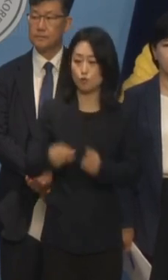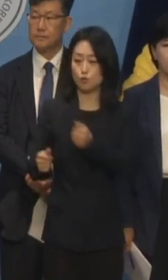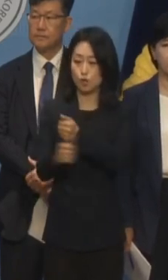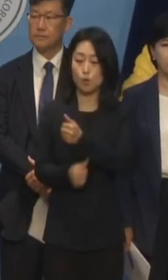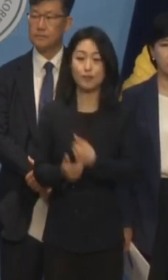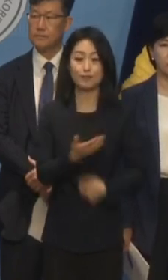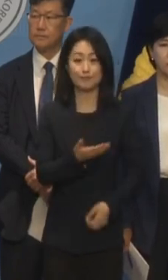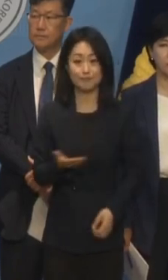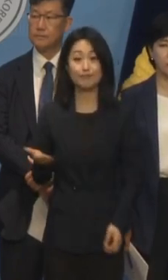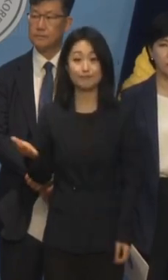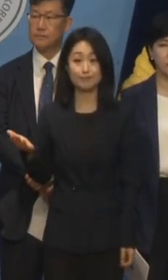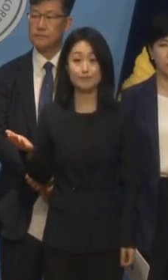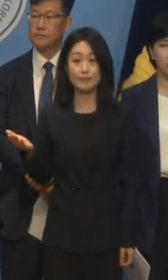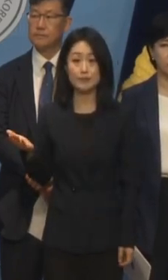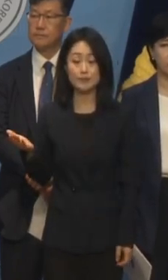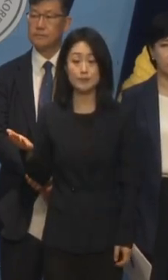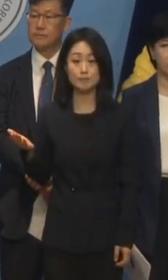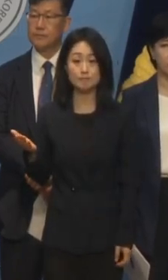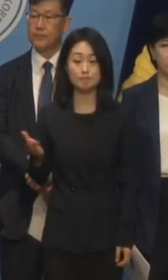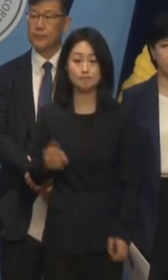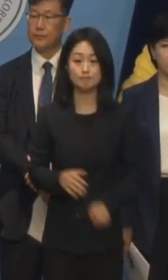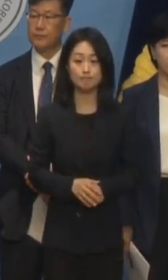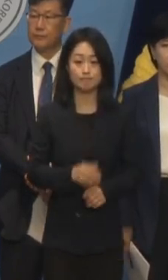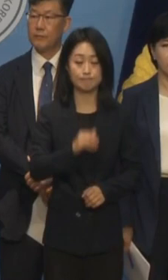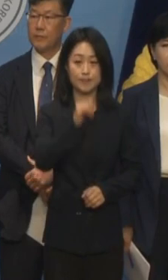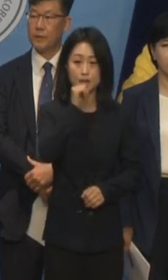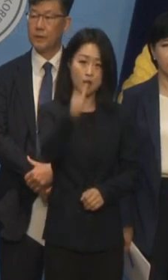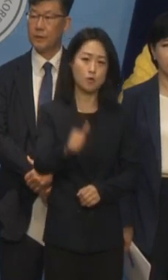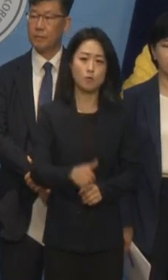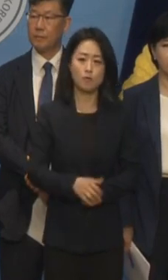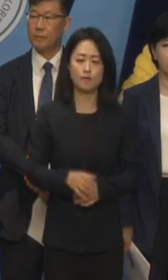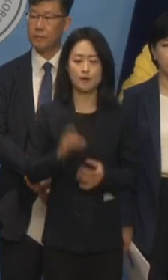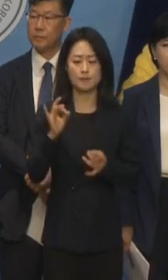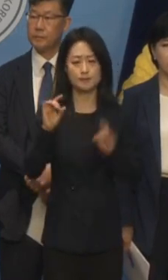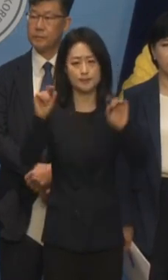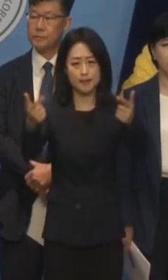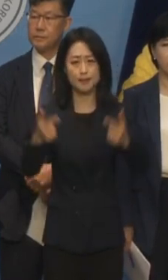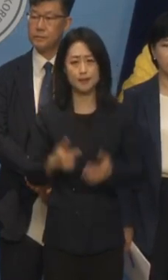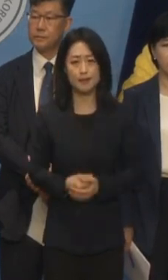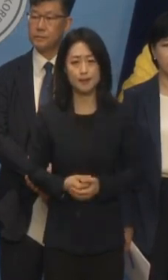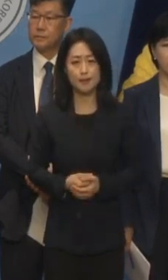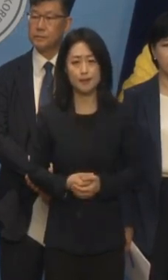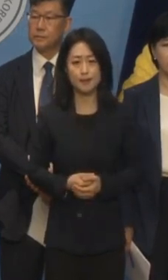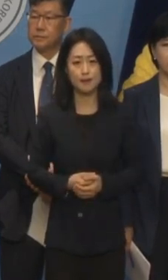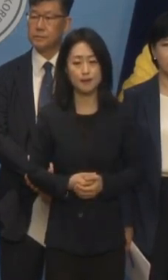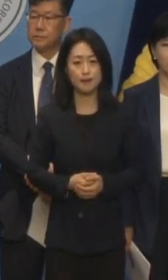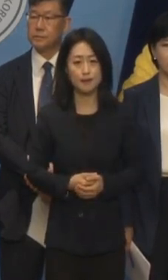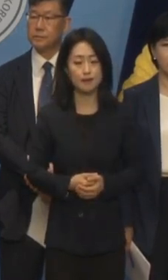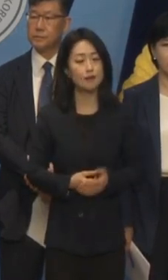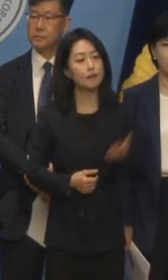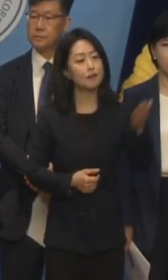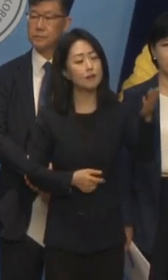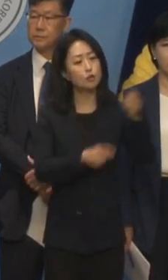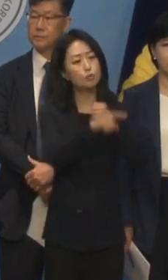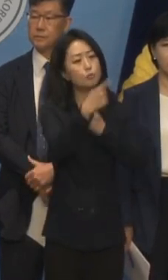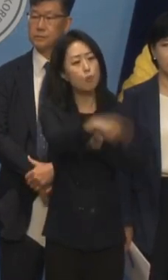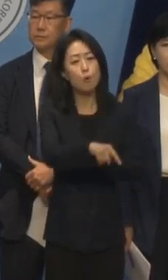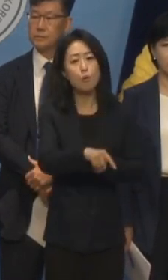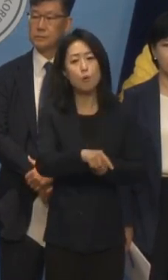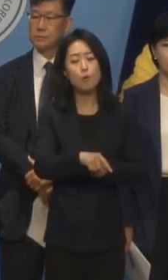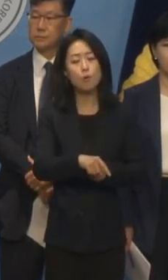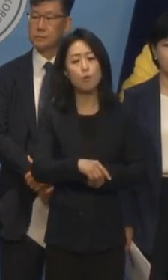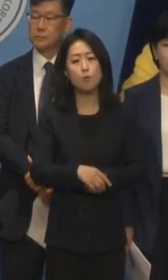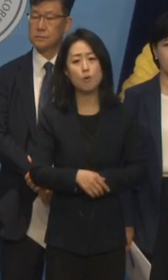의원들은 이번 일을 결코 자시하지 않을 것입니다. 권익위가 대체 어떤 근거와 어떤